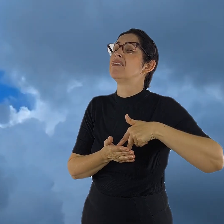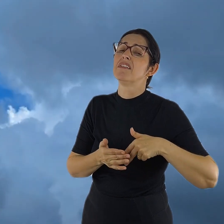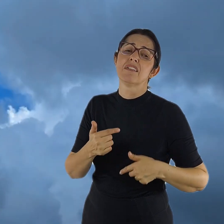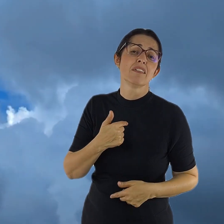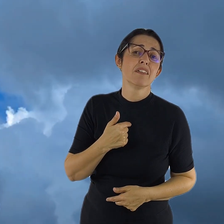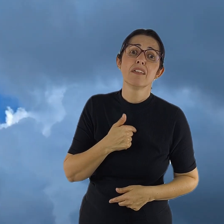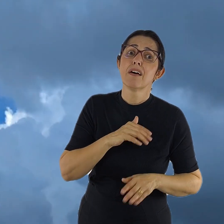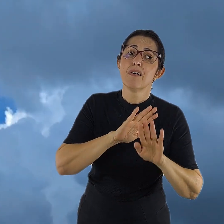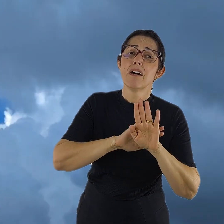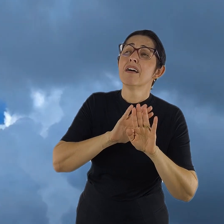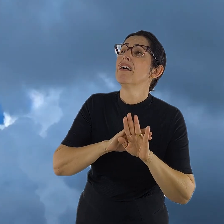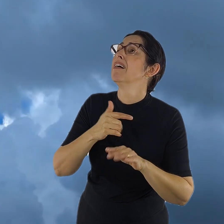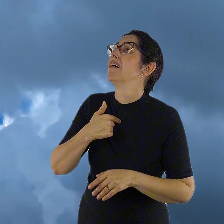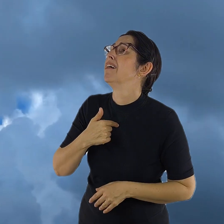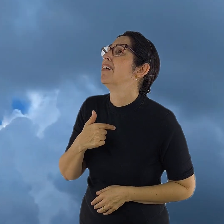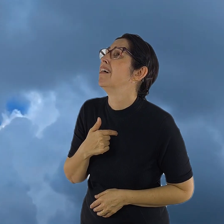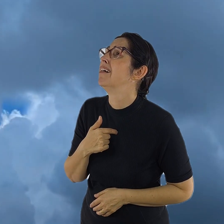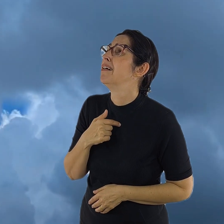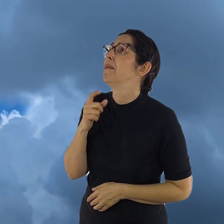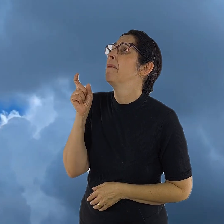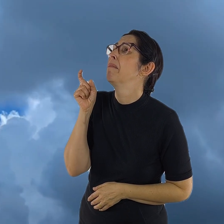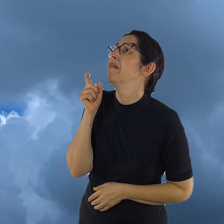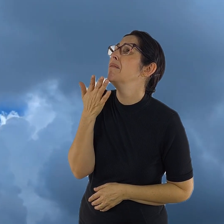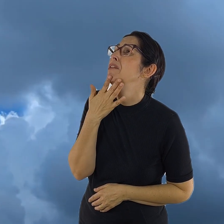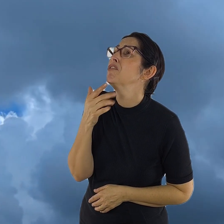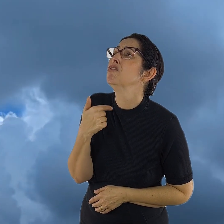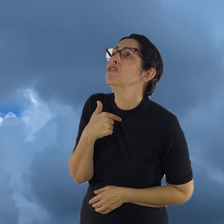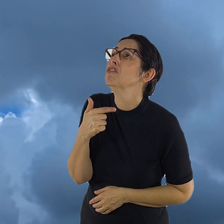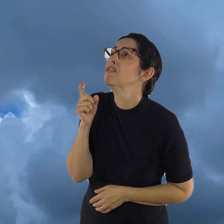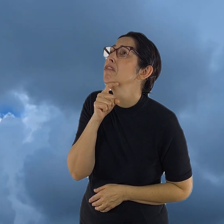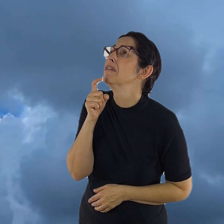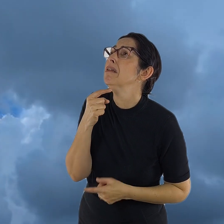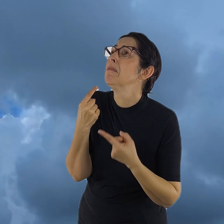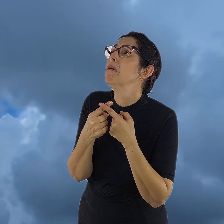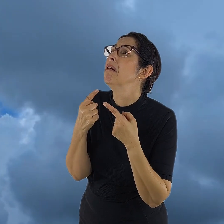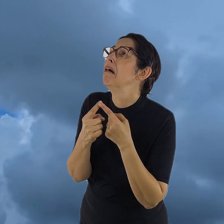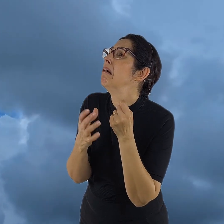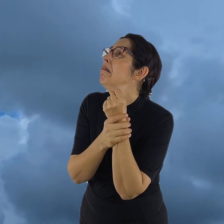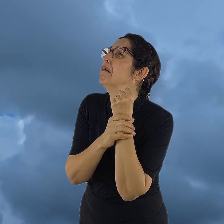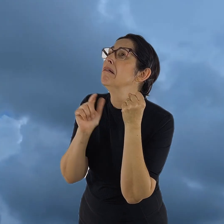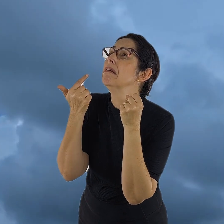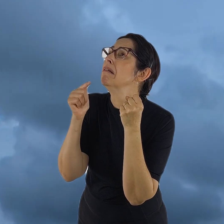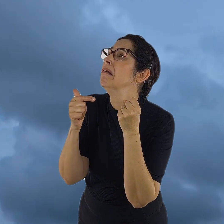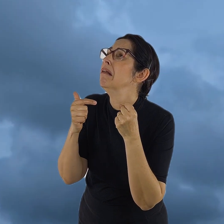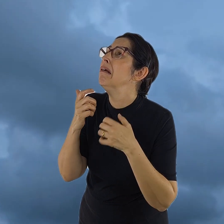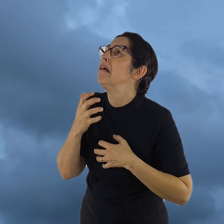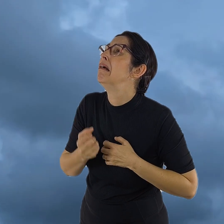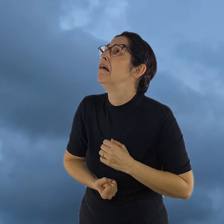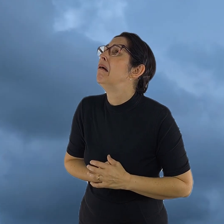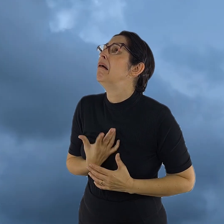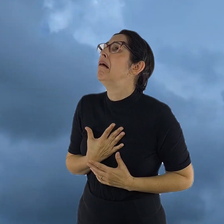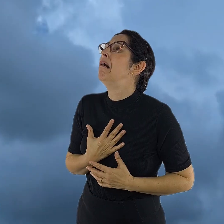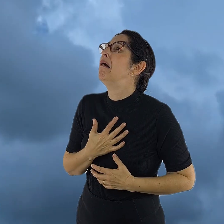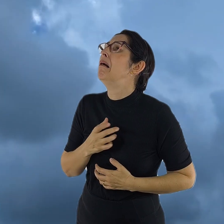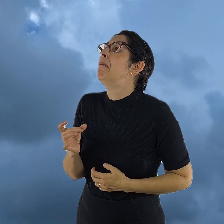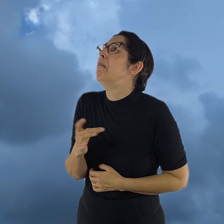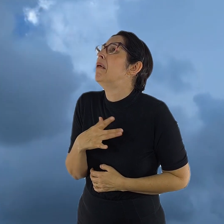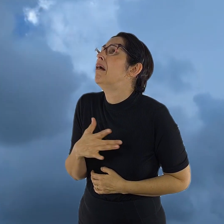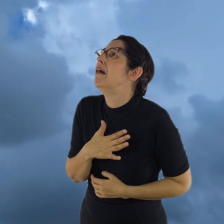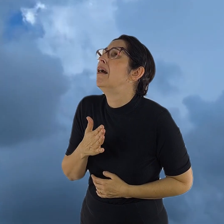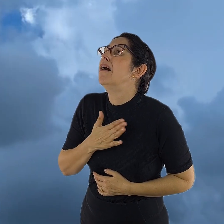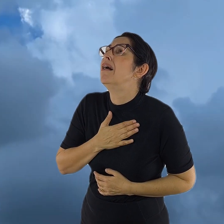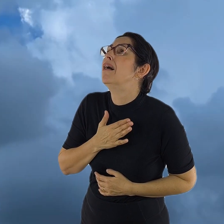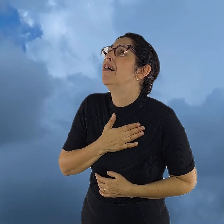estou fraco, eu estou com medo, eu estou inseguro, eu estou, Senhor, em pânico. Ajuda-me, Senhor. O Senhor já está